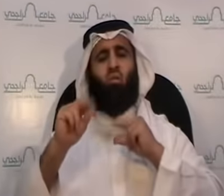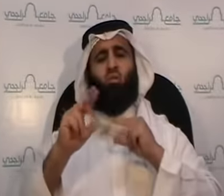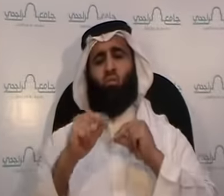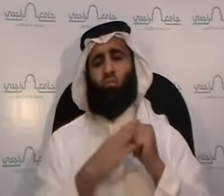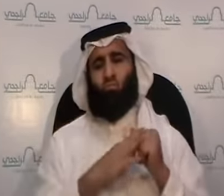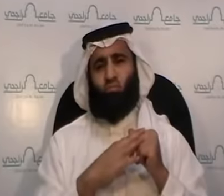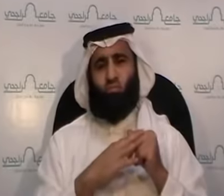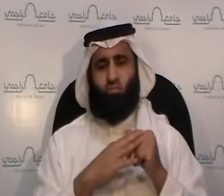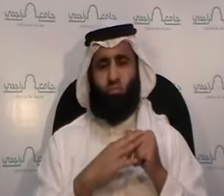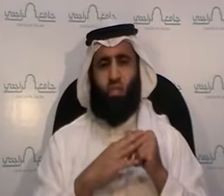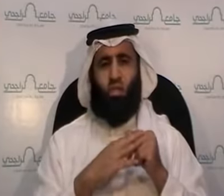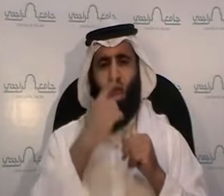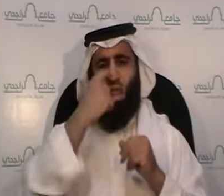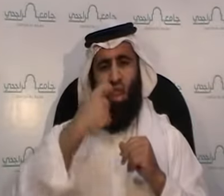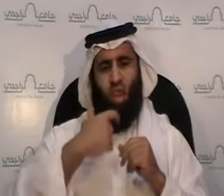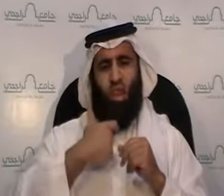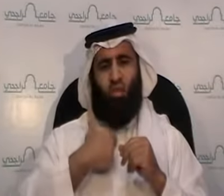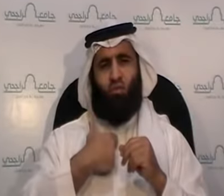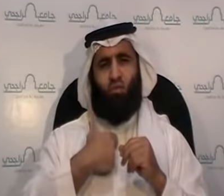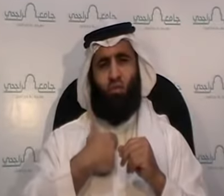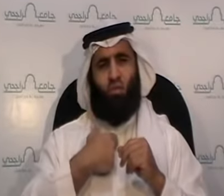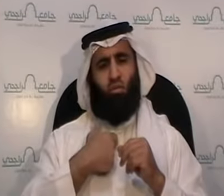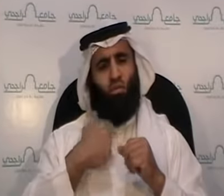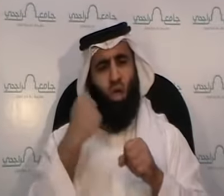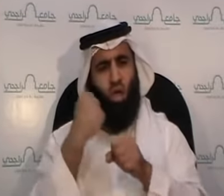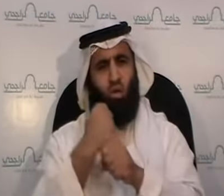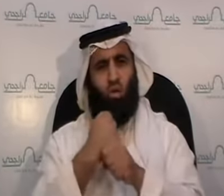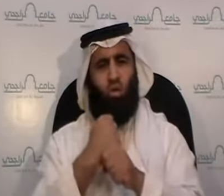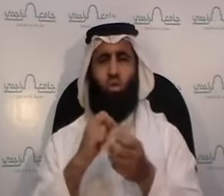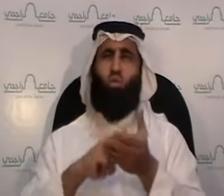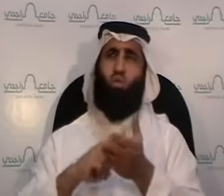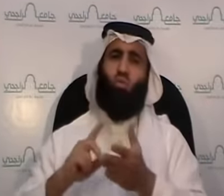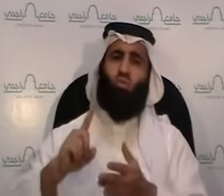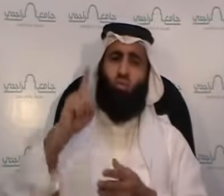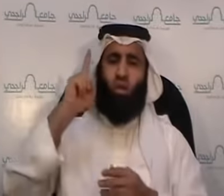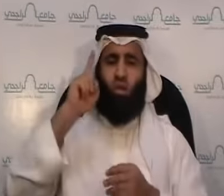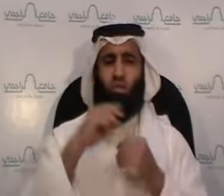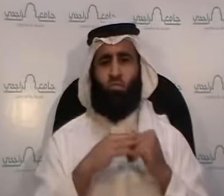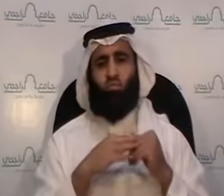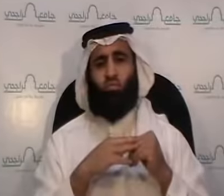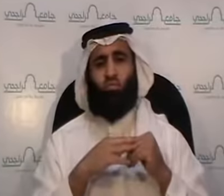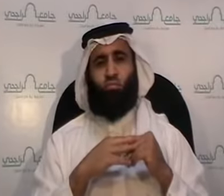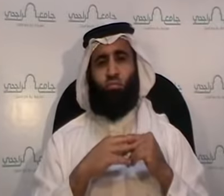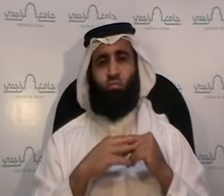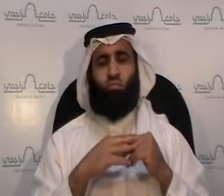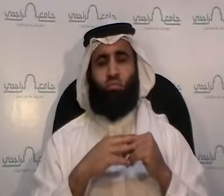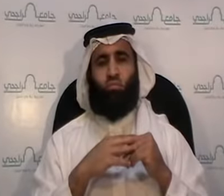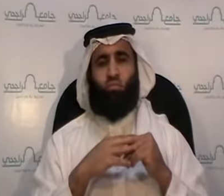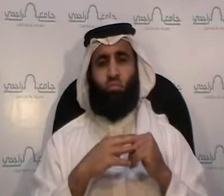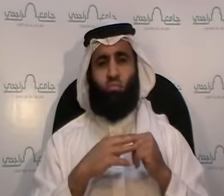يخلون بأنفسهم يستحضرون عظمة الله ومراقبته، يستحضرون أن